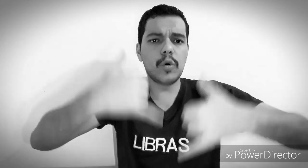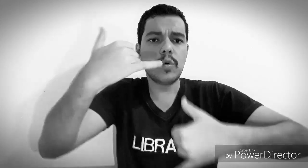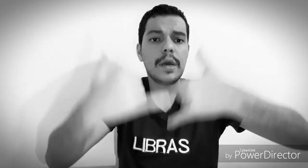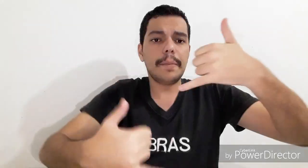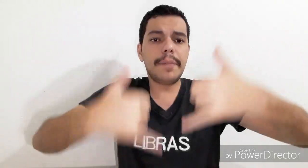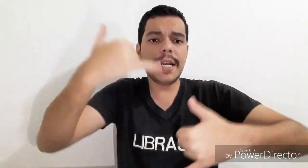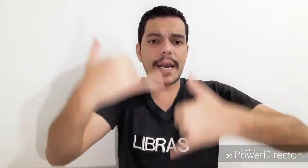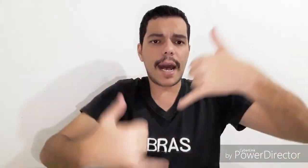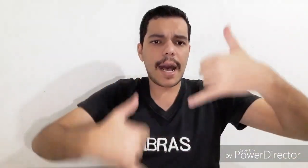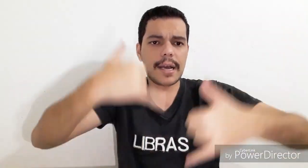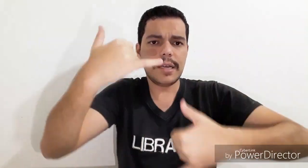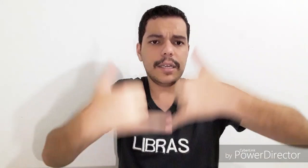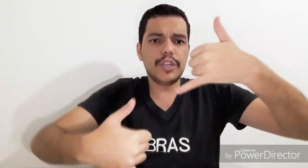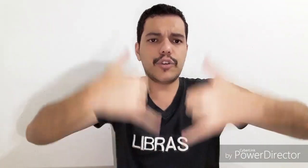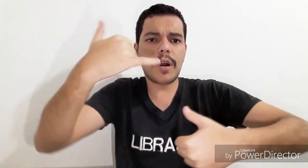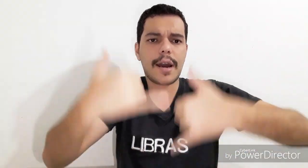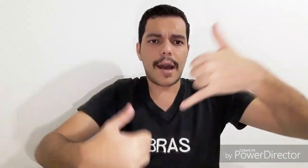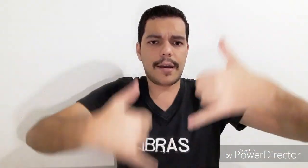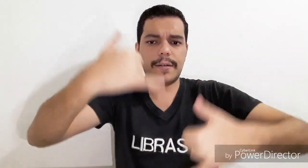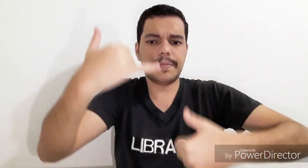jogo. Brincar e jogar.